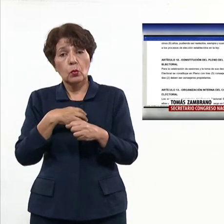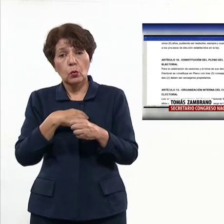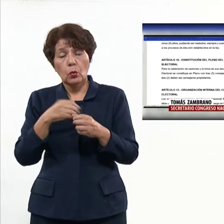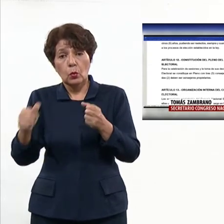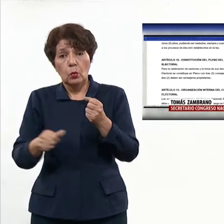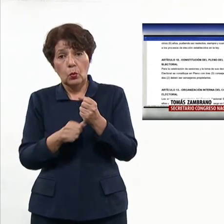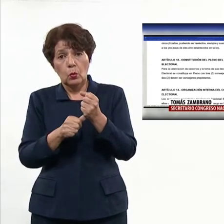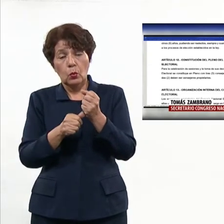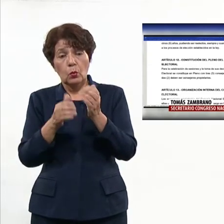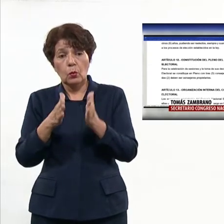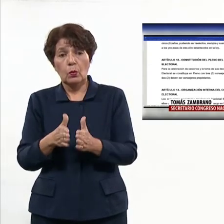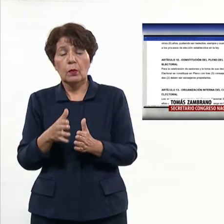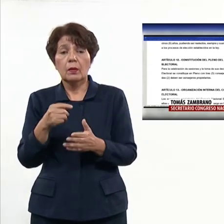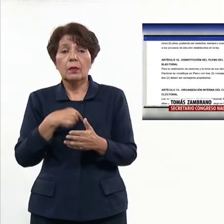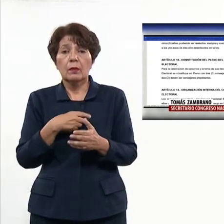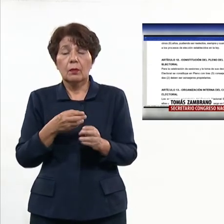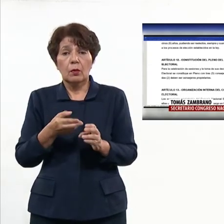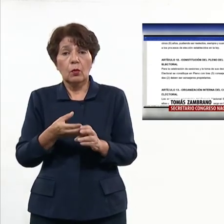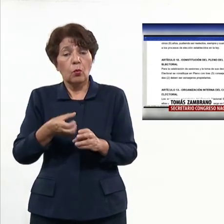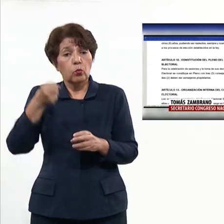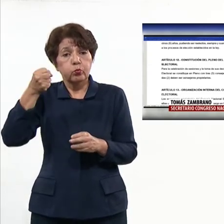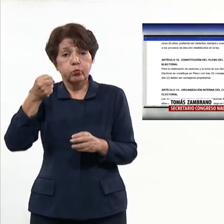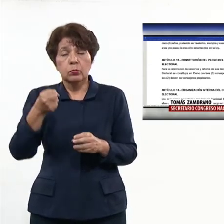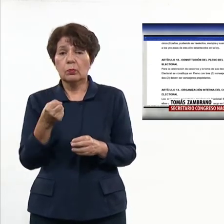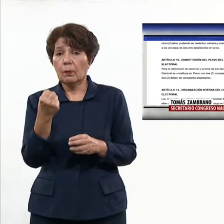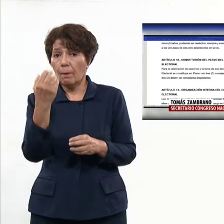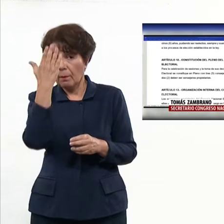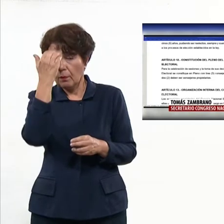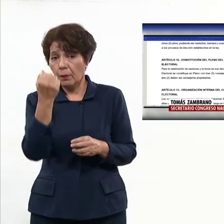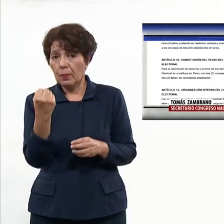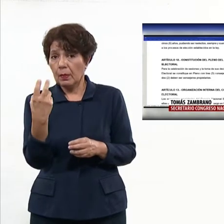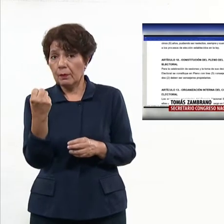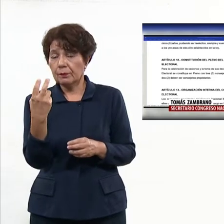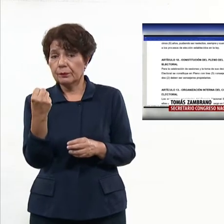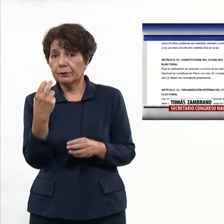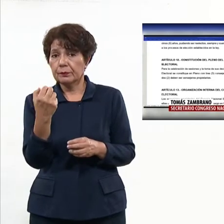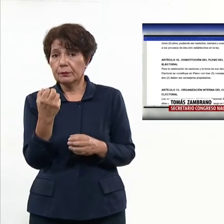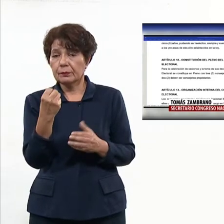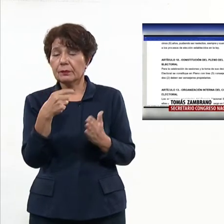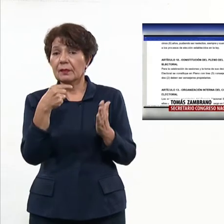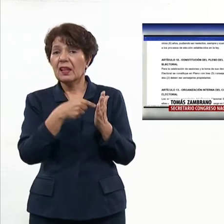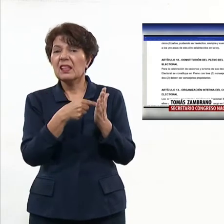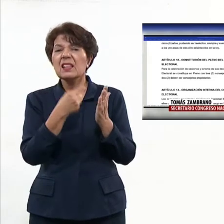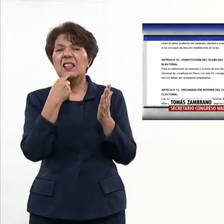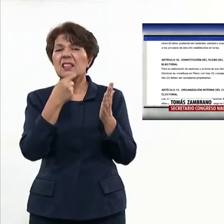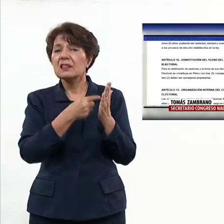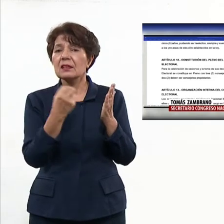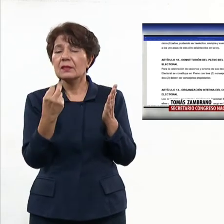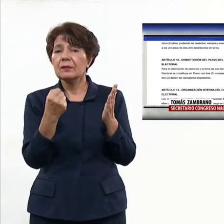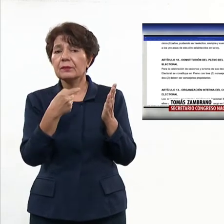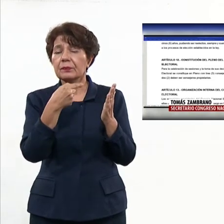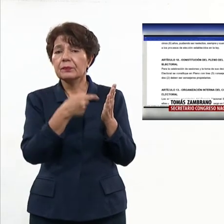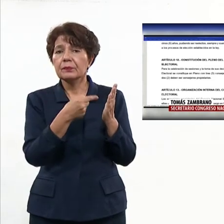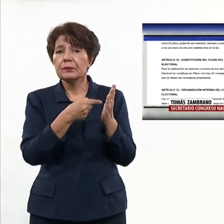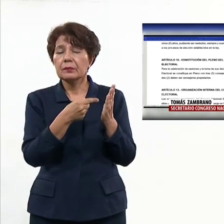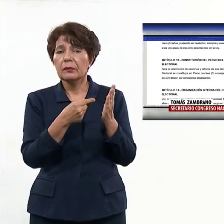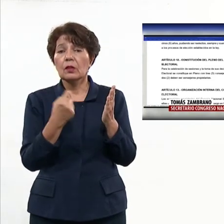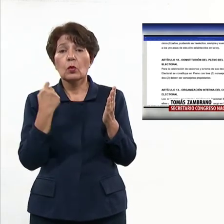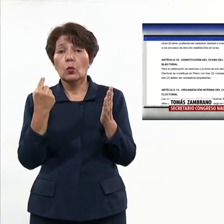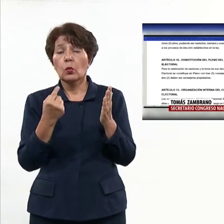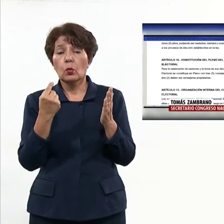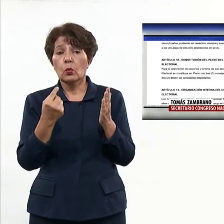habría que suspender los por varias razones presidente el 12 en el 12 establece que únicamente